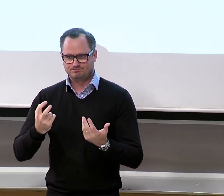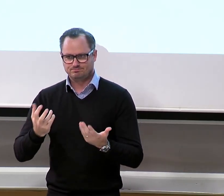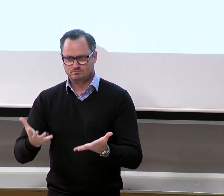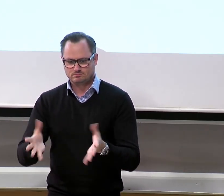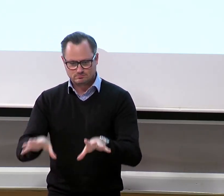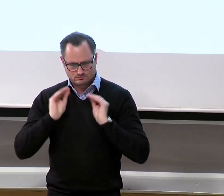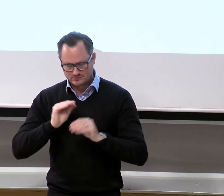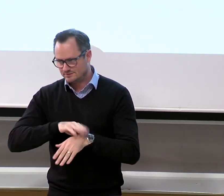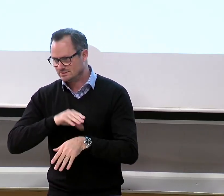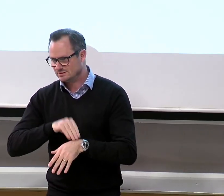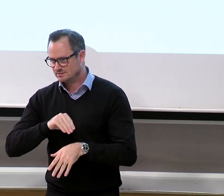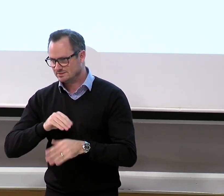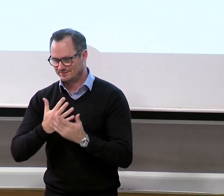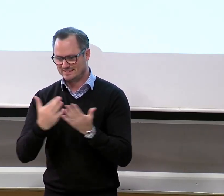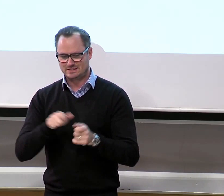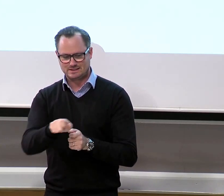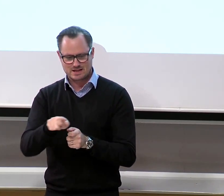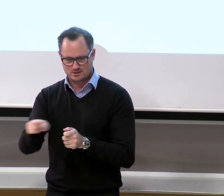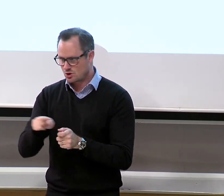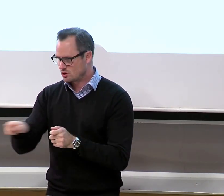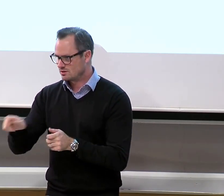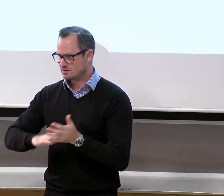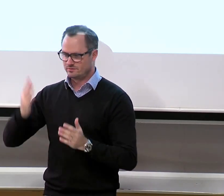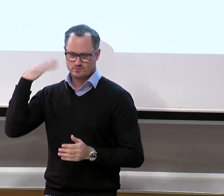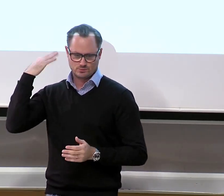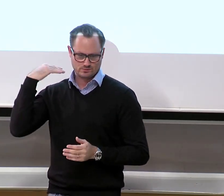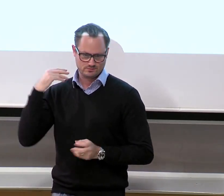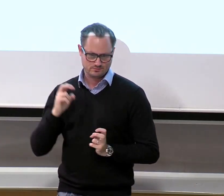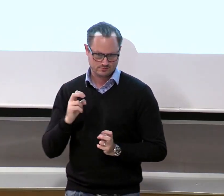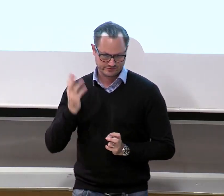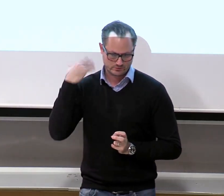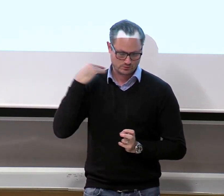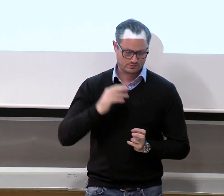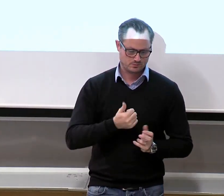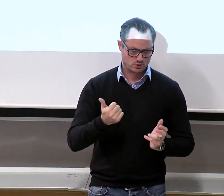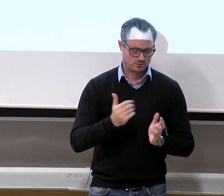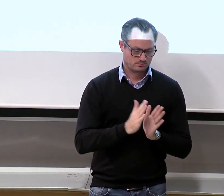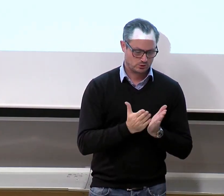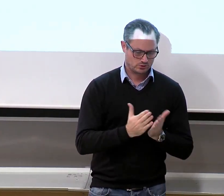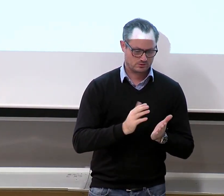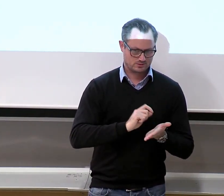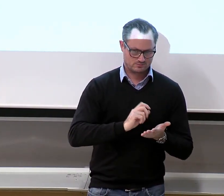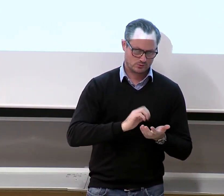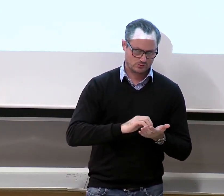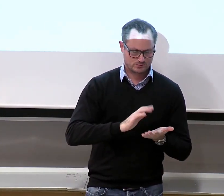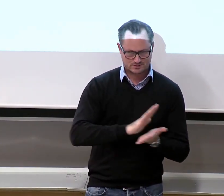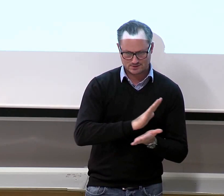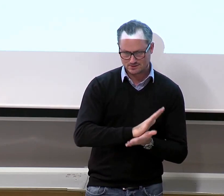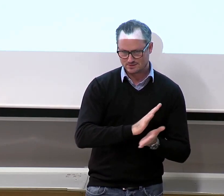så har det väl ändå underlättat inlärningen av svenska i och med att man har fått flera kanaler än tidigare. Tidigare hade man ju